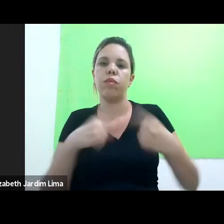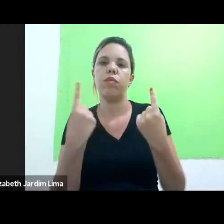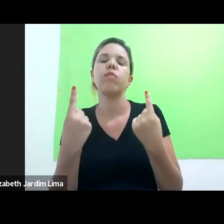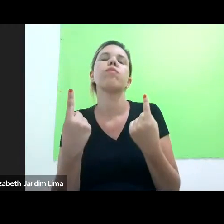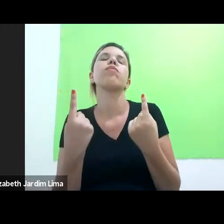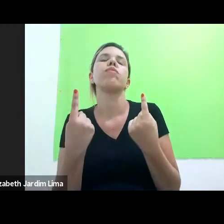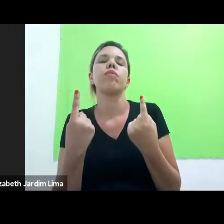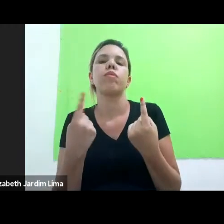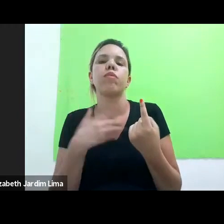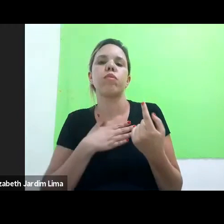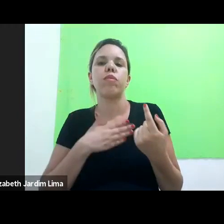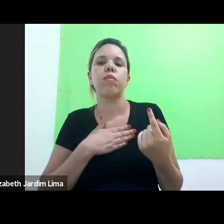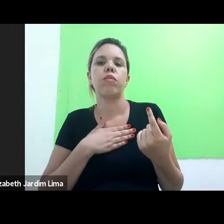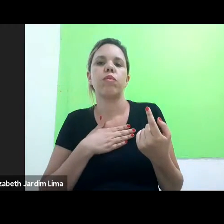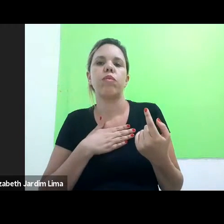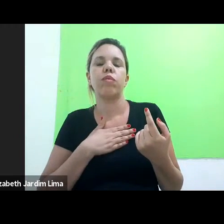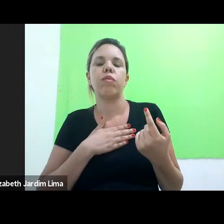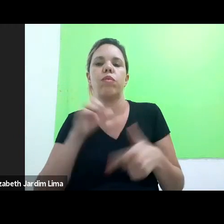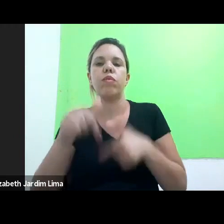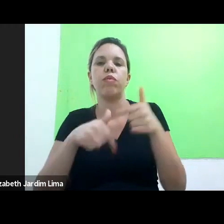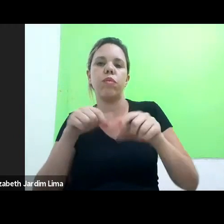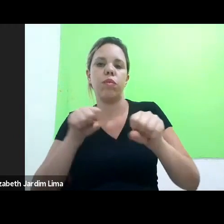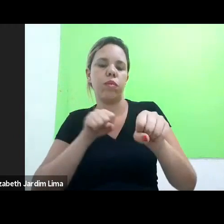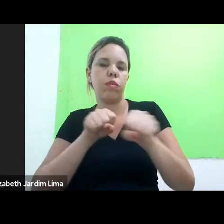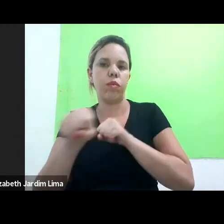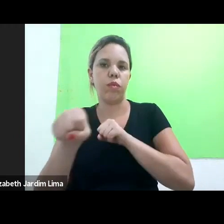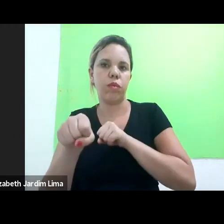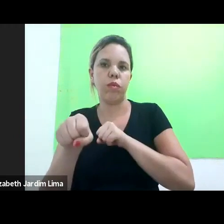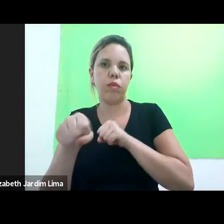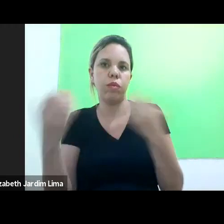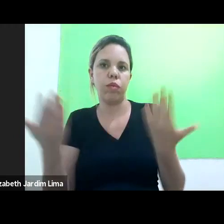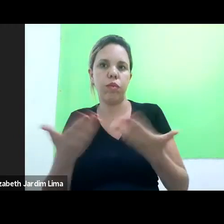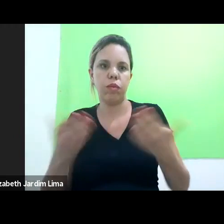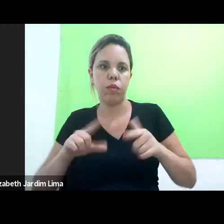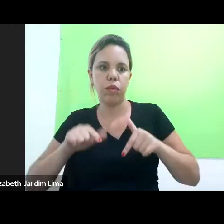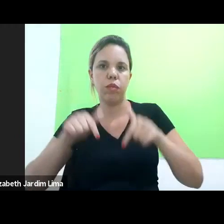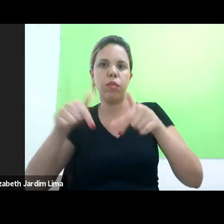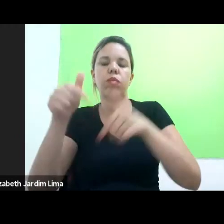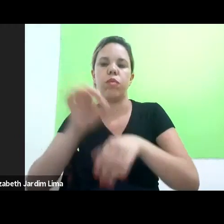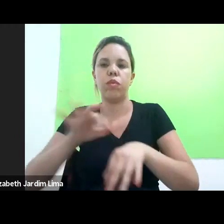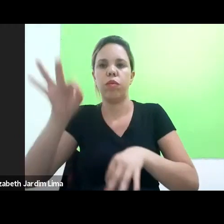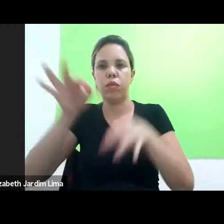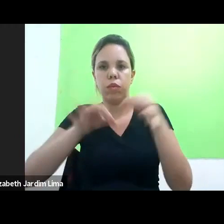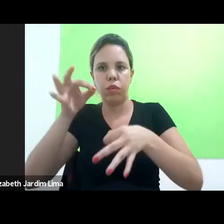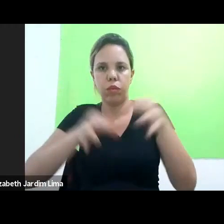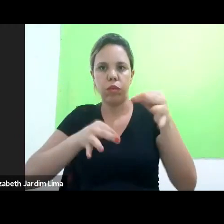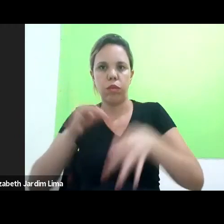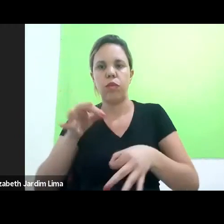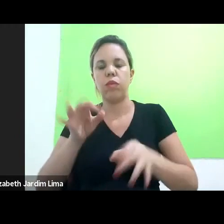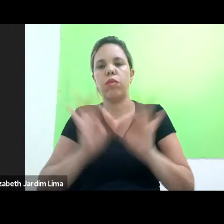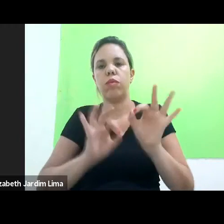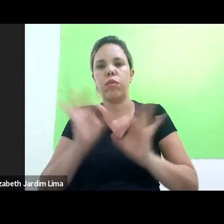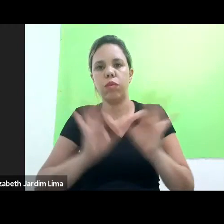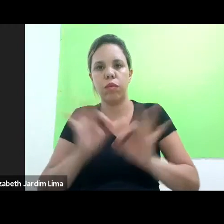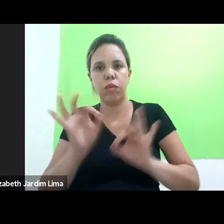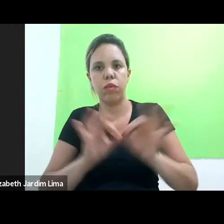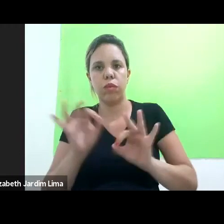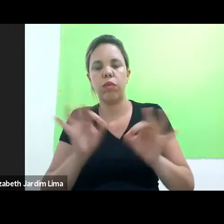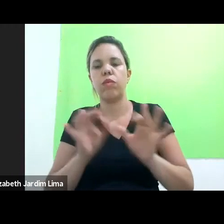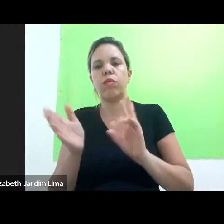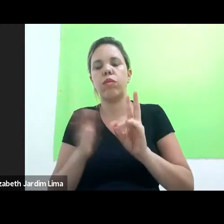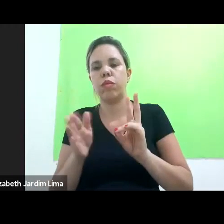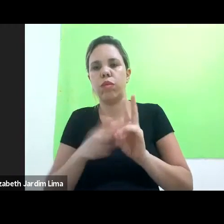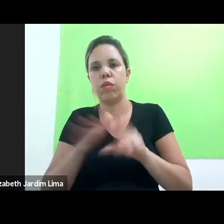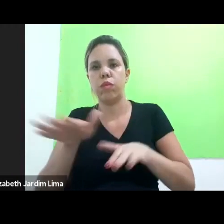meu desafio, depois que eu me formei, e hoje atuando na área jurídica, nas organizações indígenas e no movimento